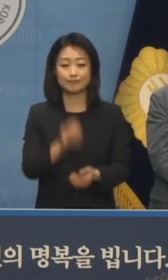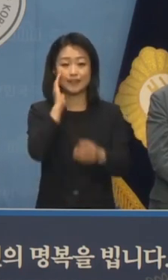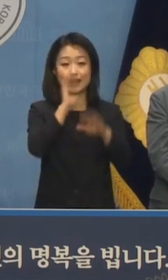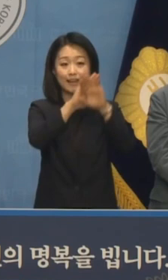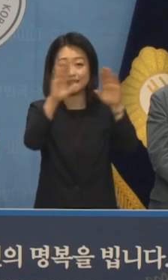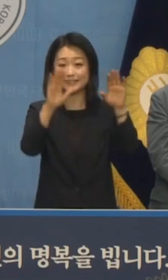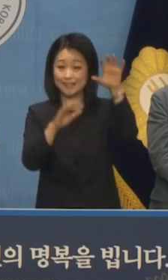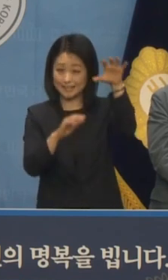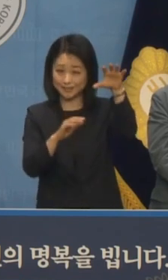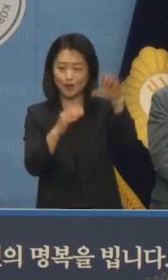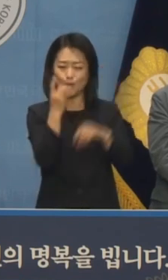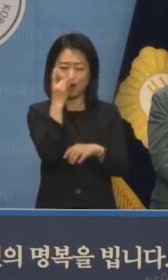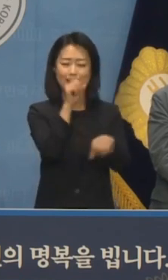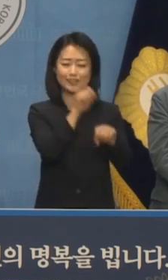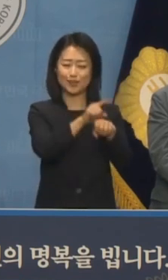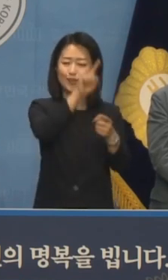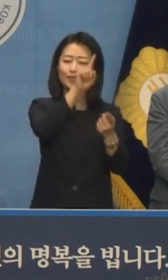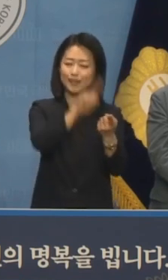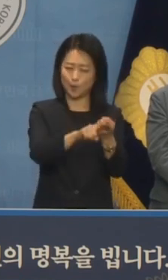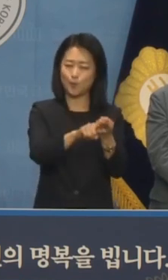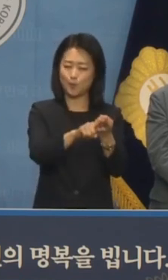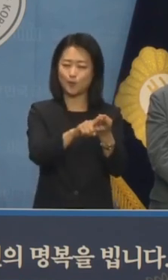거기서도 원래 본인의 성격대로